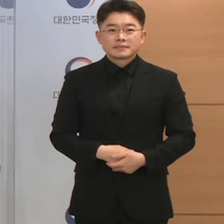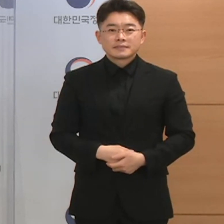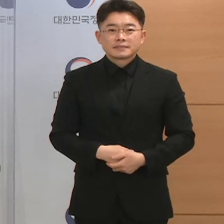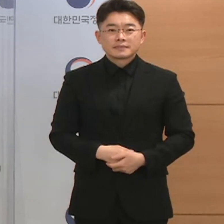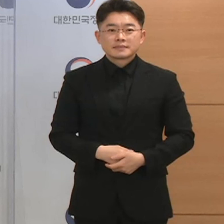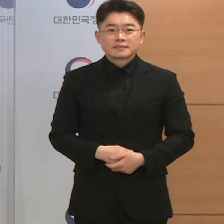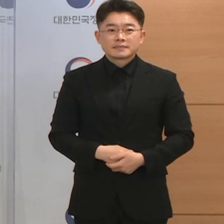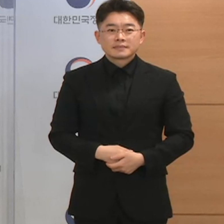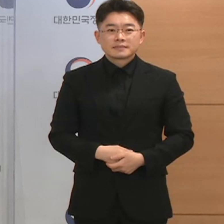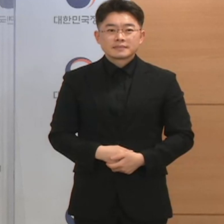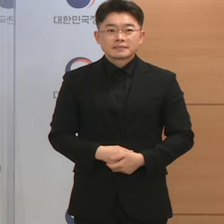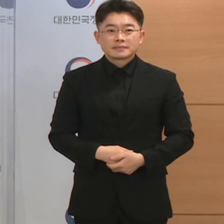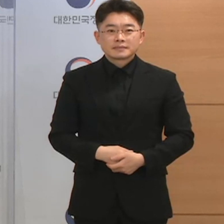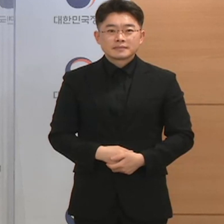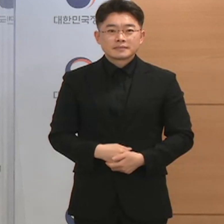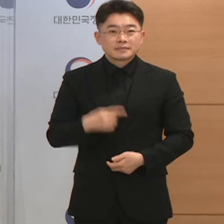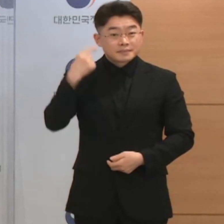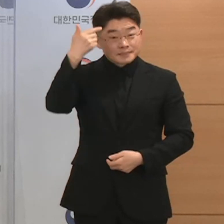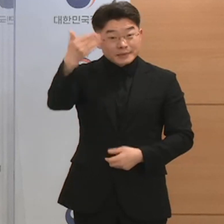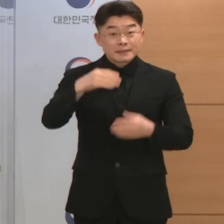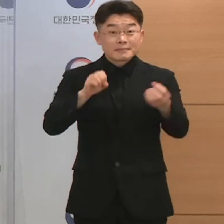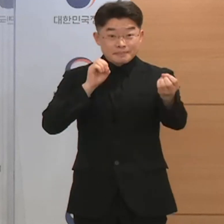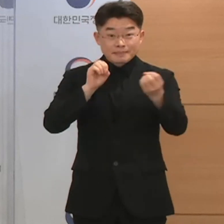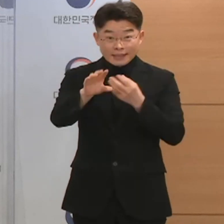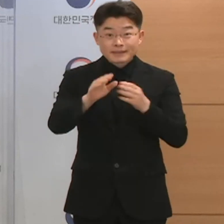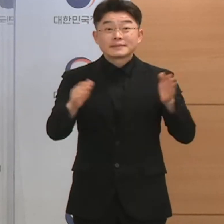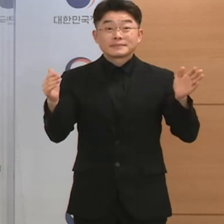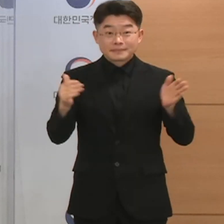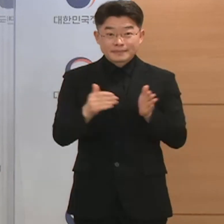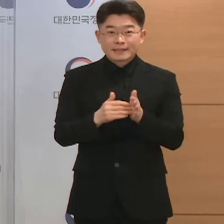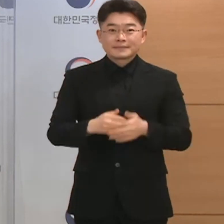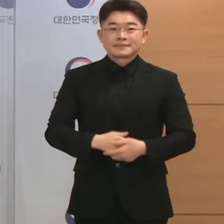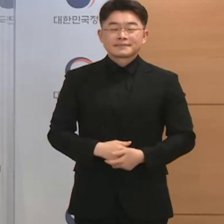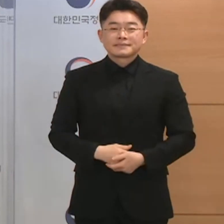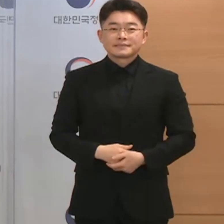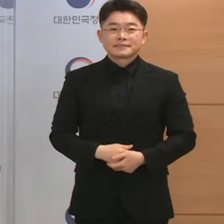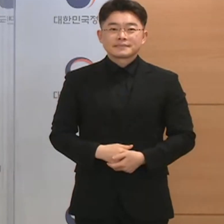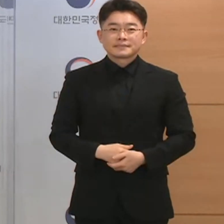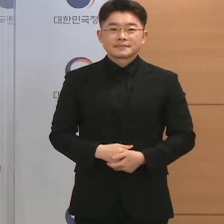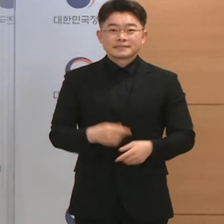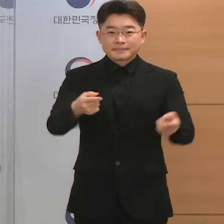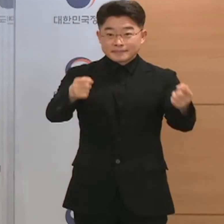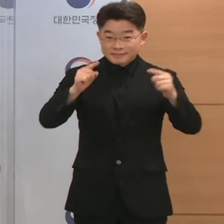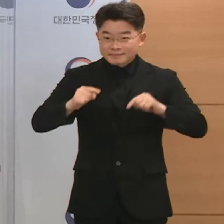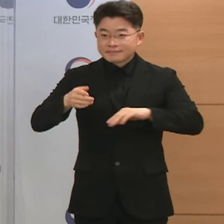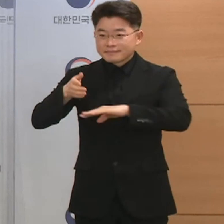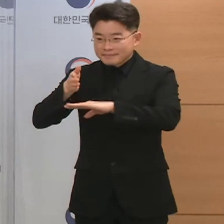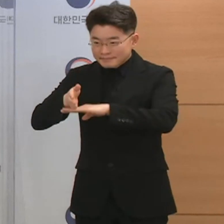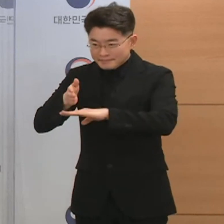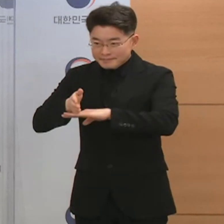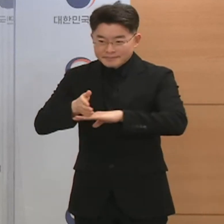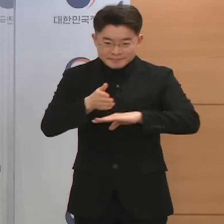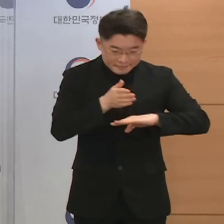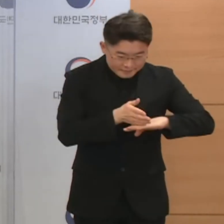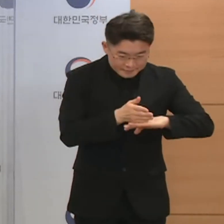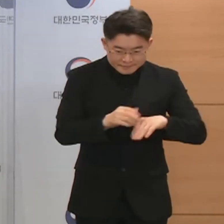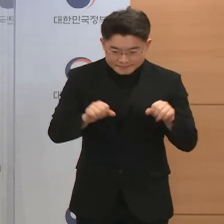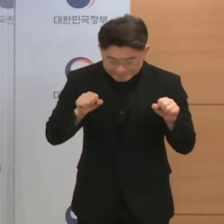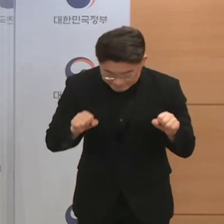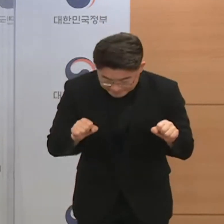네, 더 이상 질의가 없어서 이것으로 브리핑을 마치겠습니다. 참여해 주셔서 감사합니다.